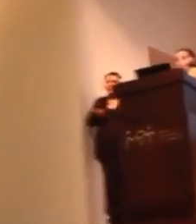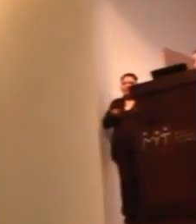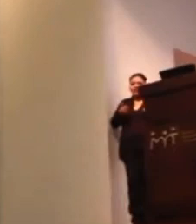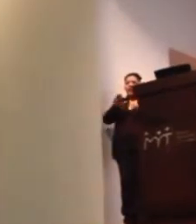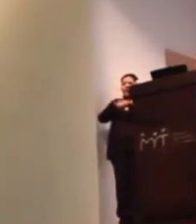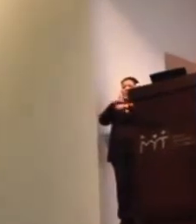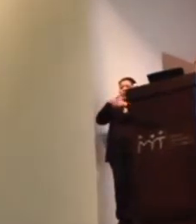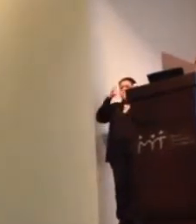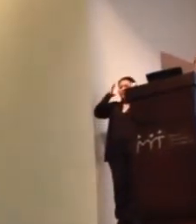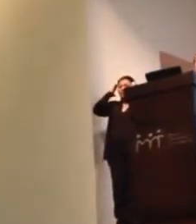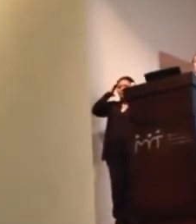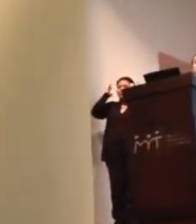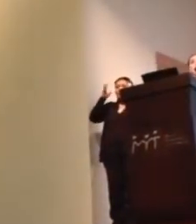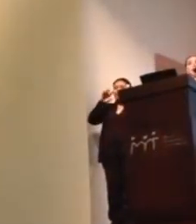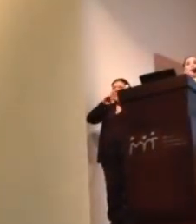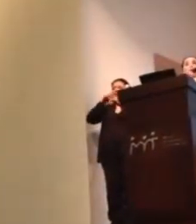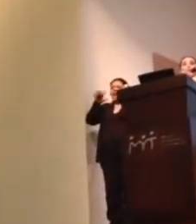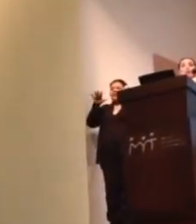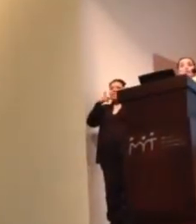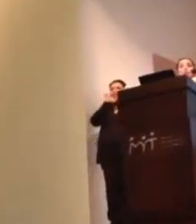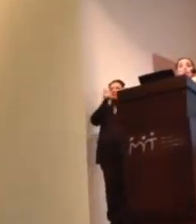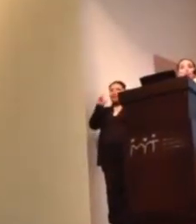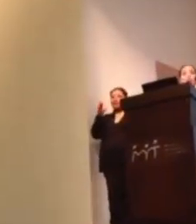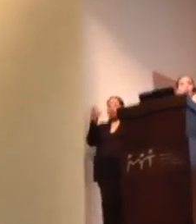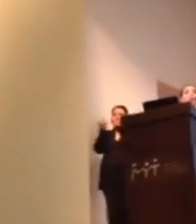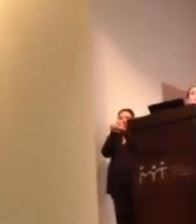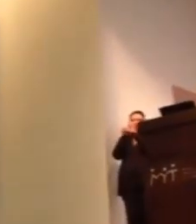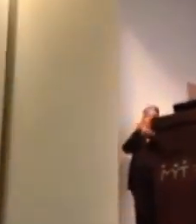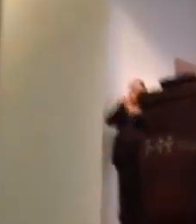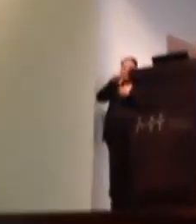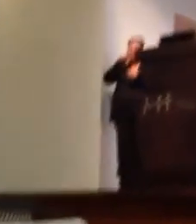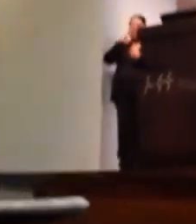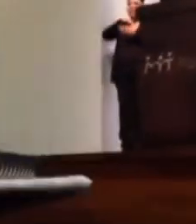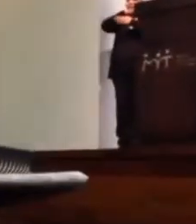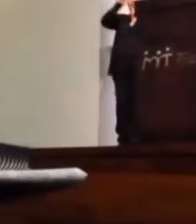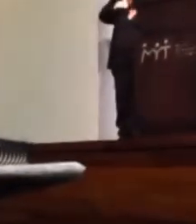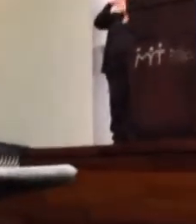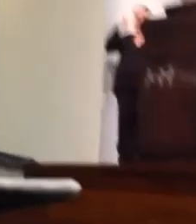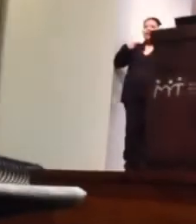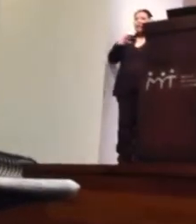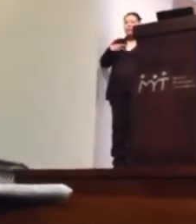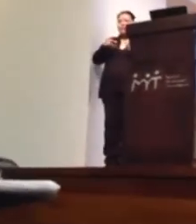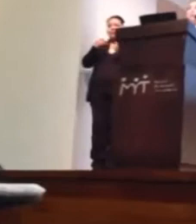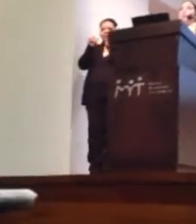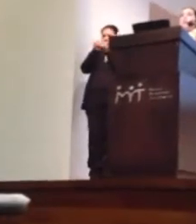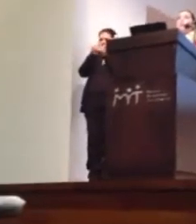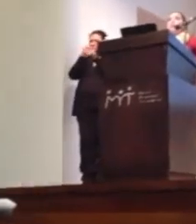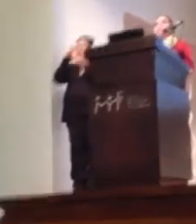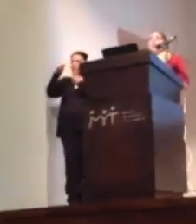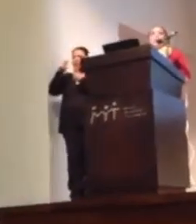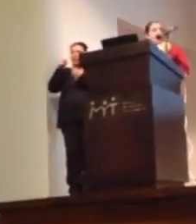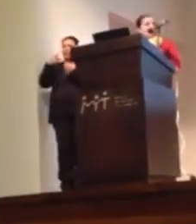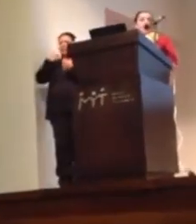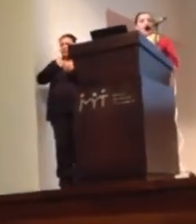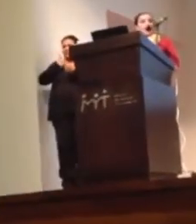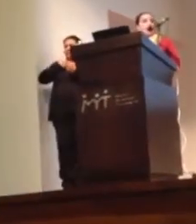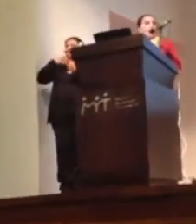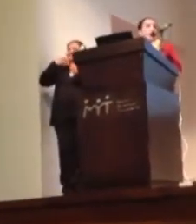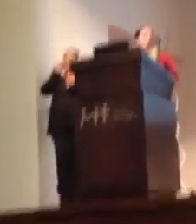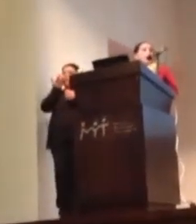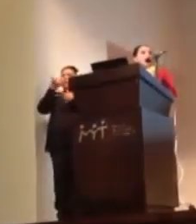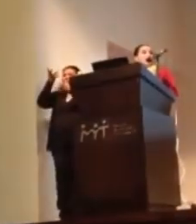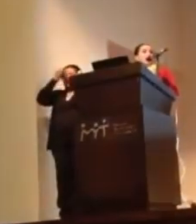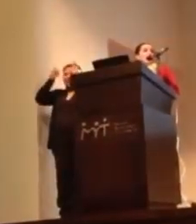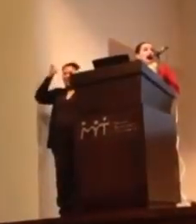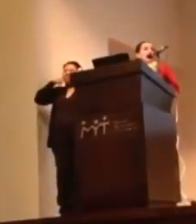su cerebro está actuando de una manera diferente a la que el resto del mundo está actuando. Y entonces él dice, yo le quiero echar